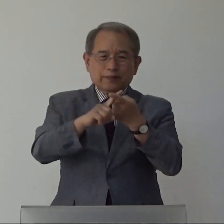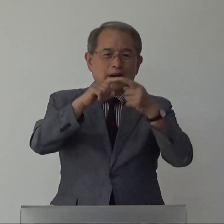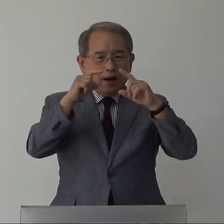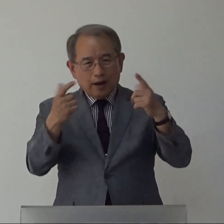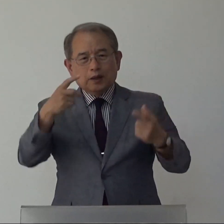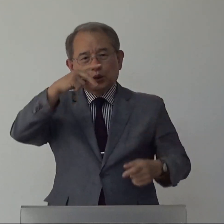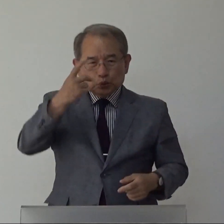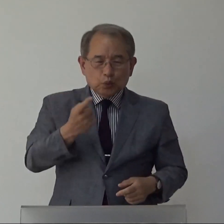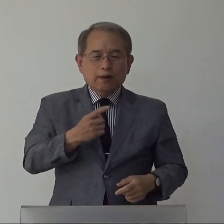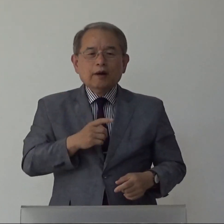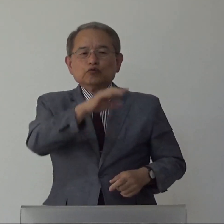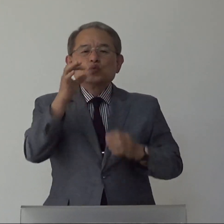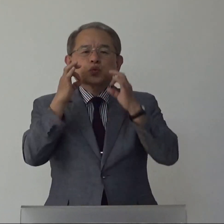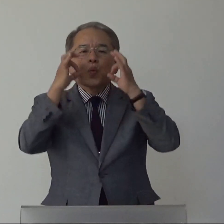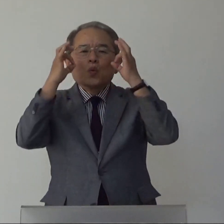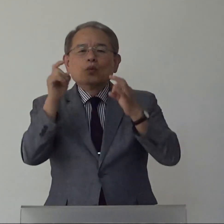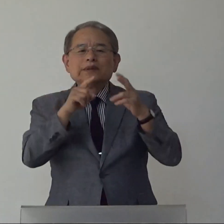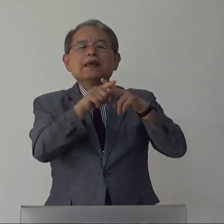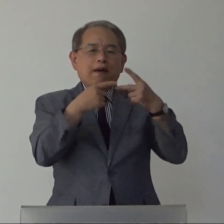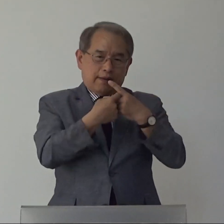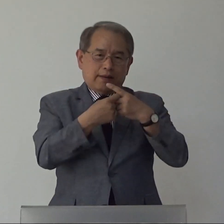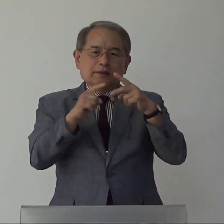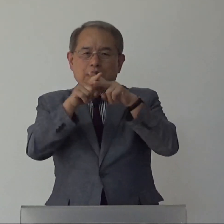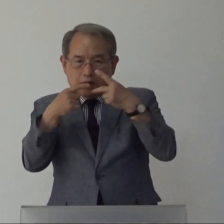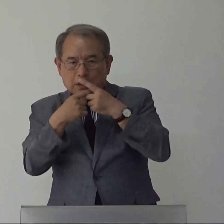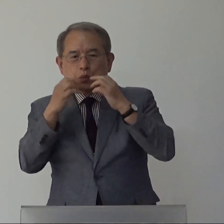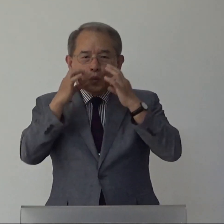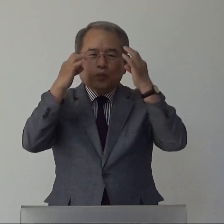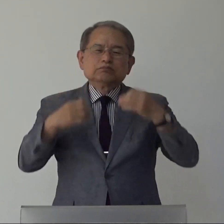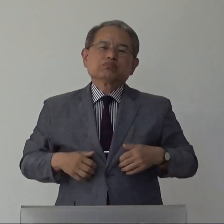그것처럼 결혼 생활하면서 서로 성격이 맞지 않아도